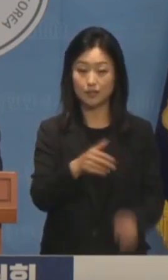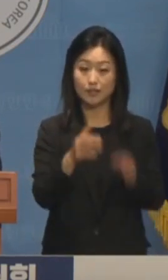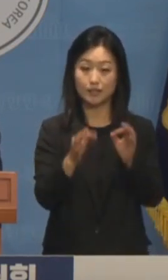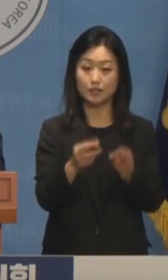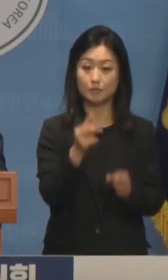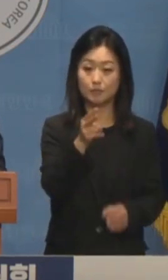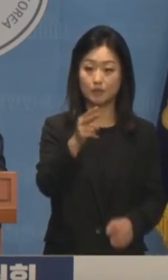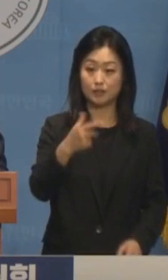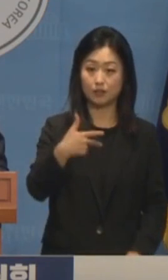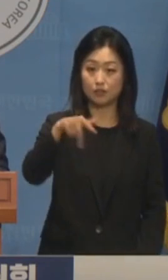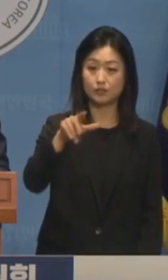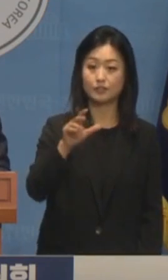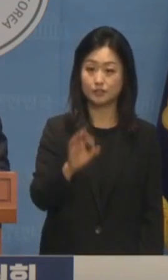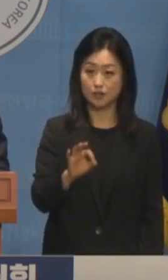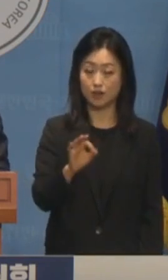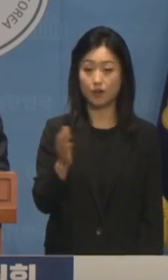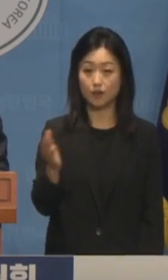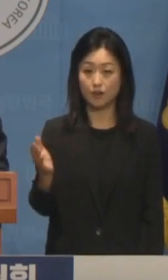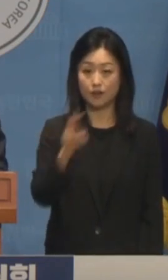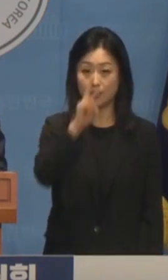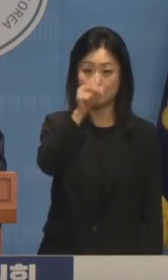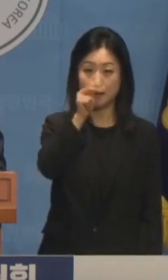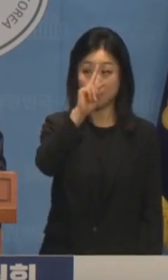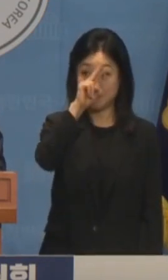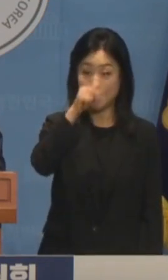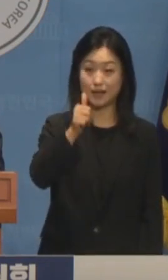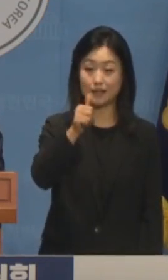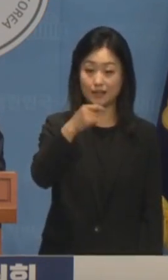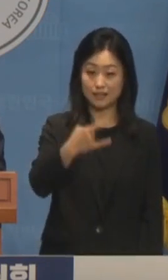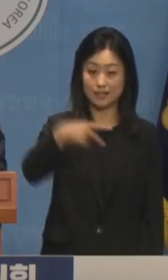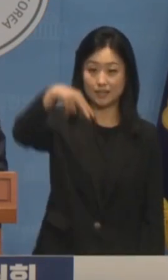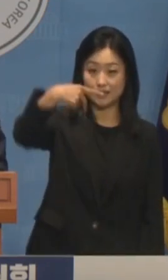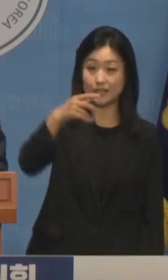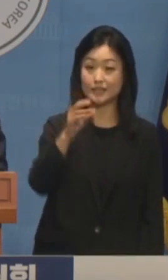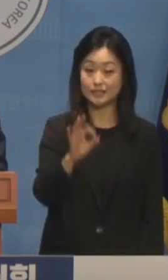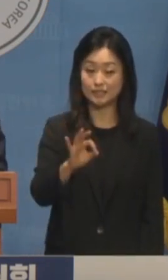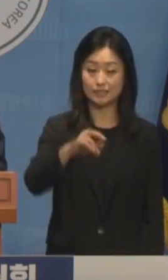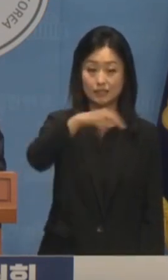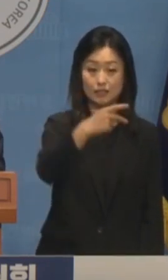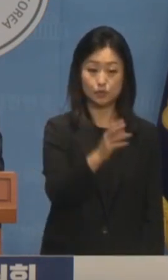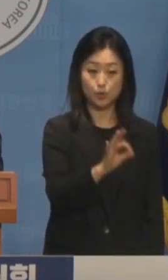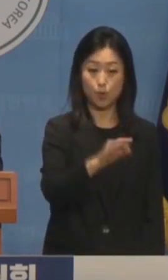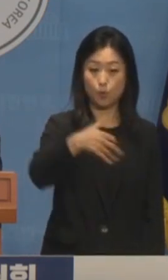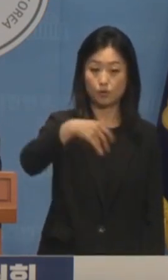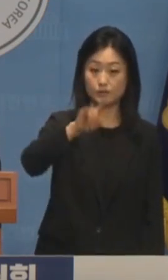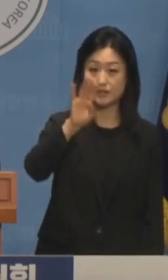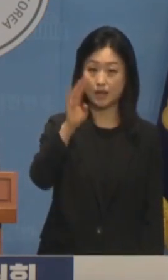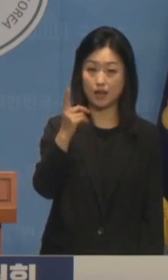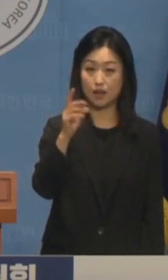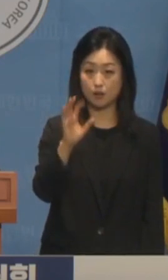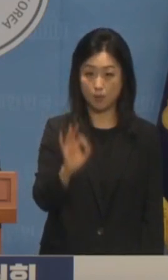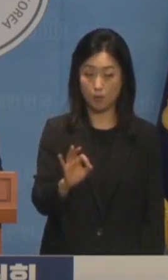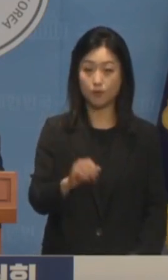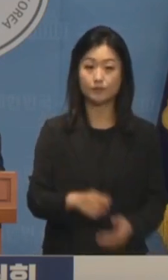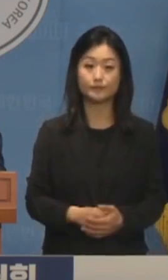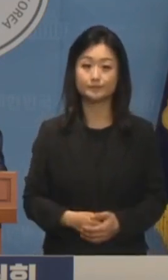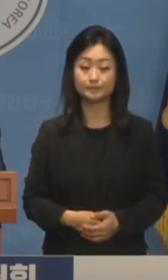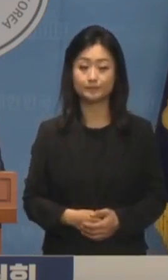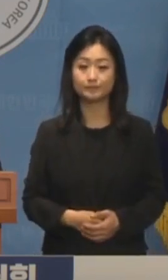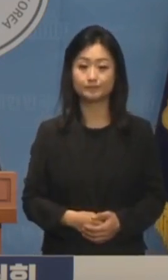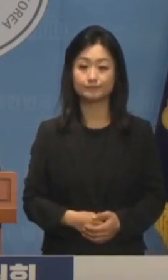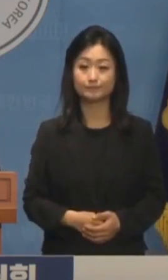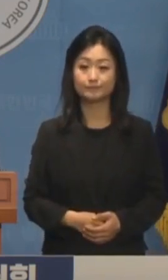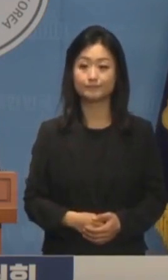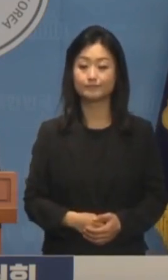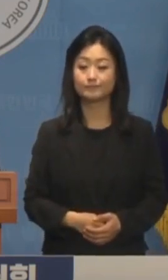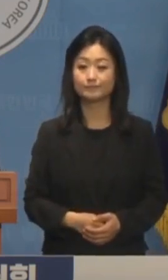의원님 참석하셨습니다. 박희승 의원님 참석하셨습니다. 송재봉 의원님 참석하셨습니다.